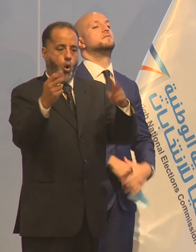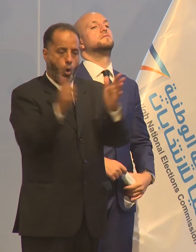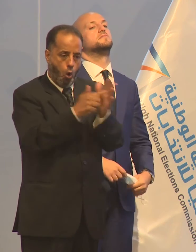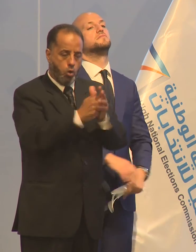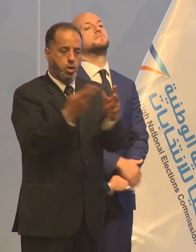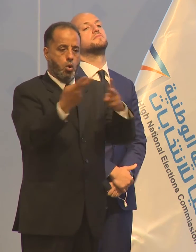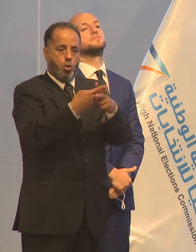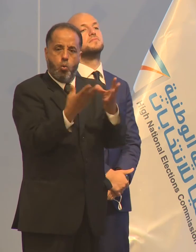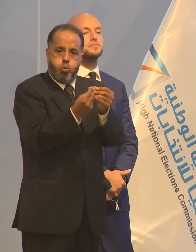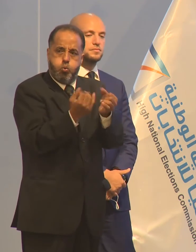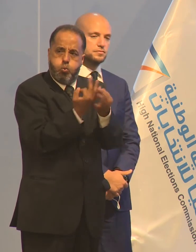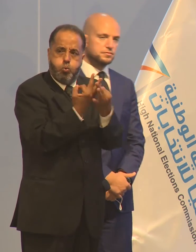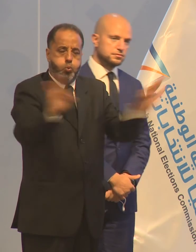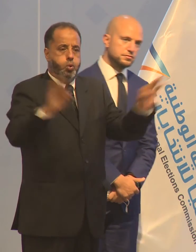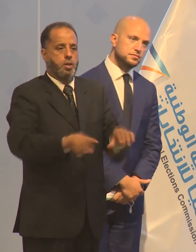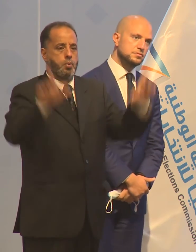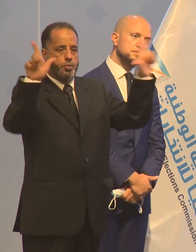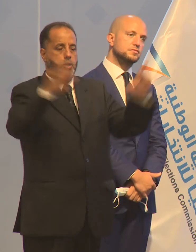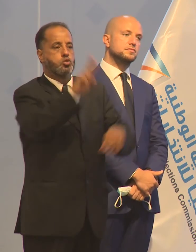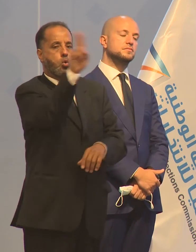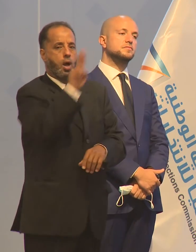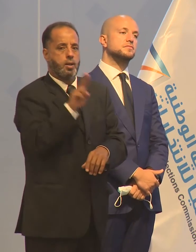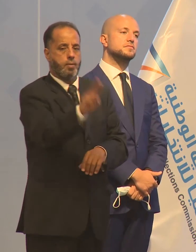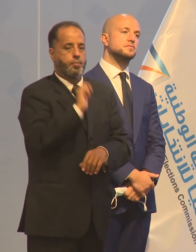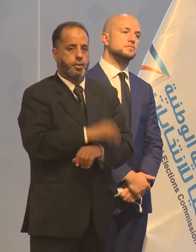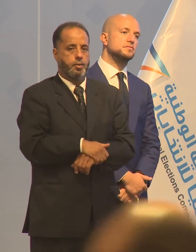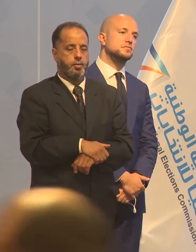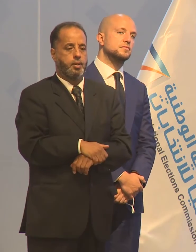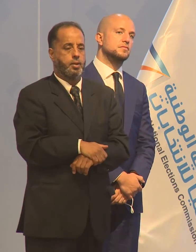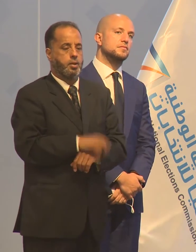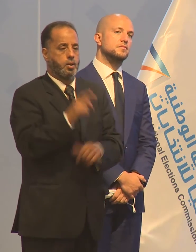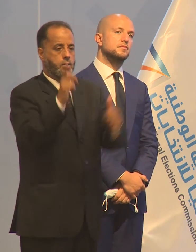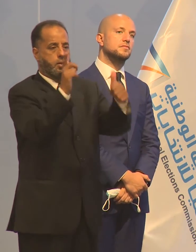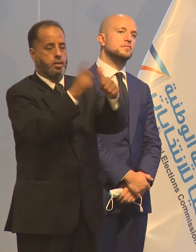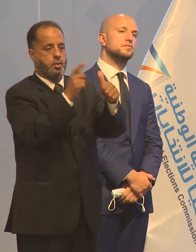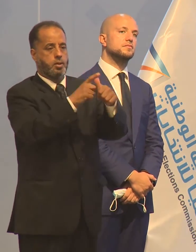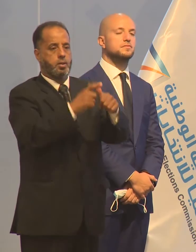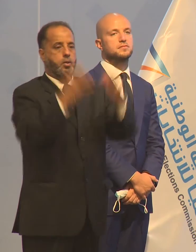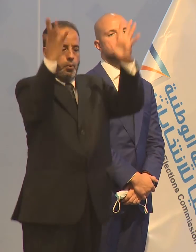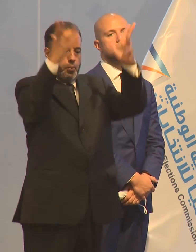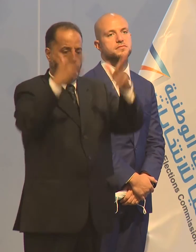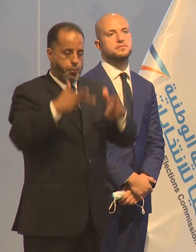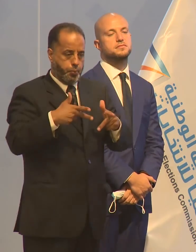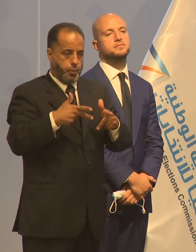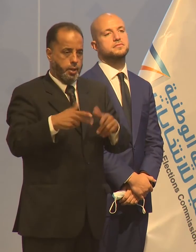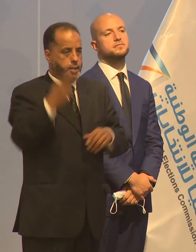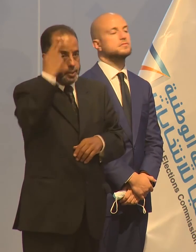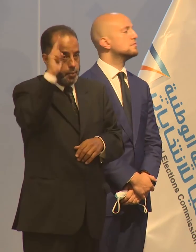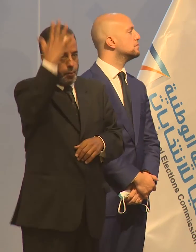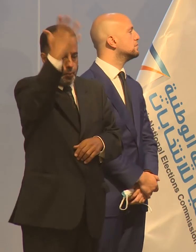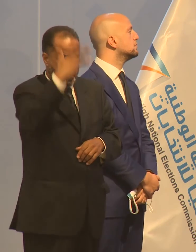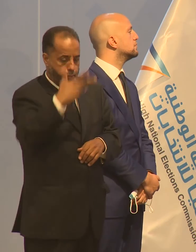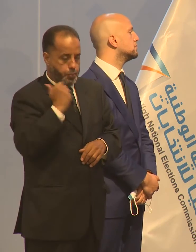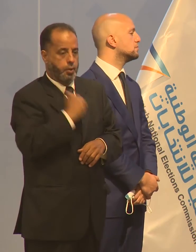السكانية كما تضمن سؤالك هو مصلحة الإحصاء والتعداد أو